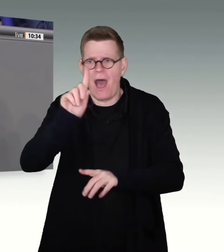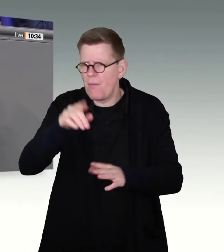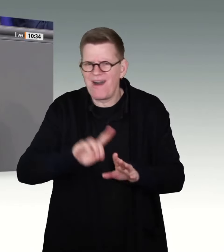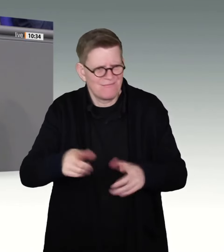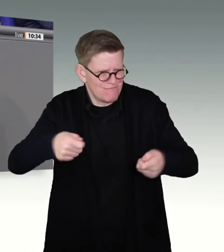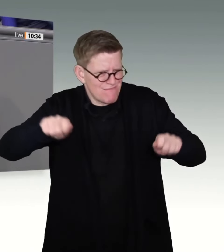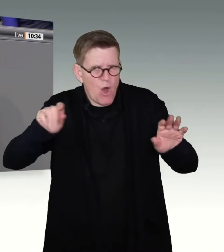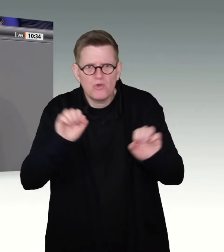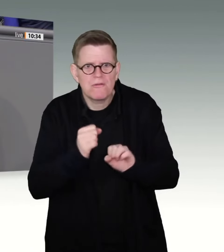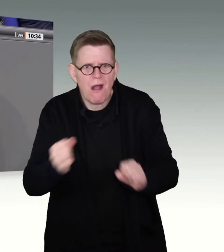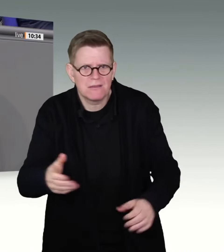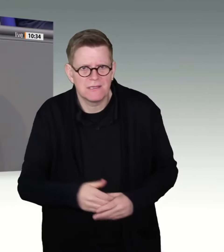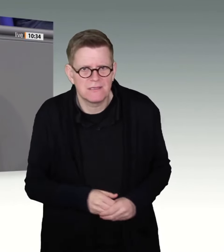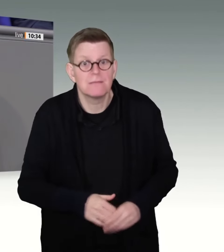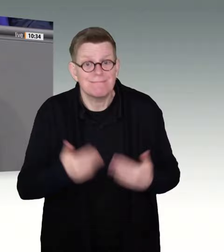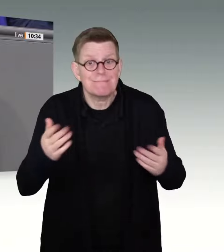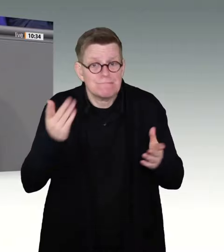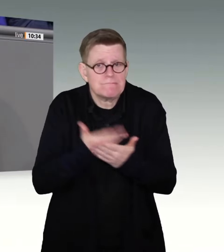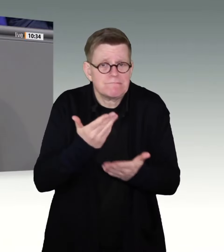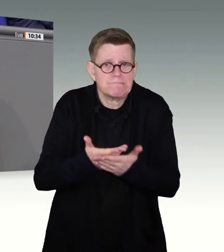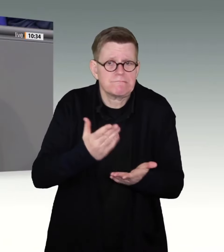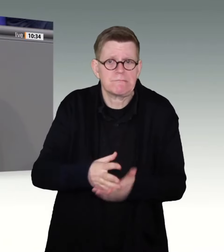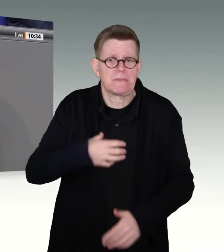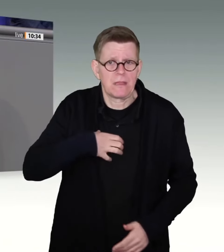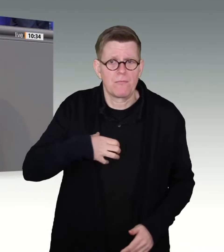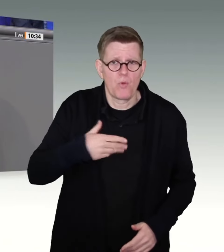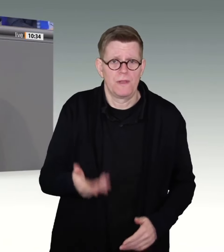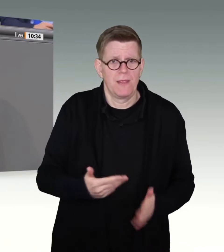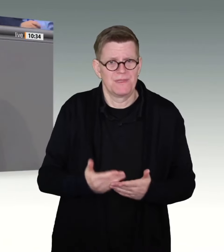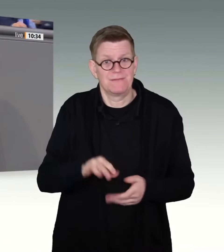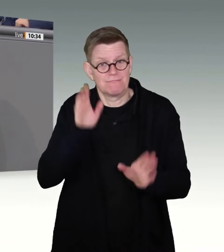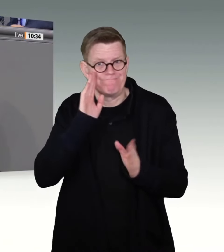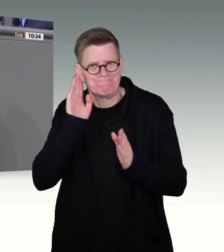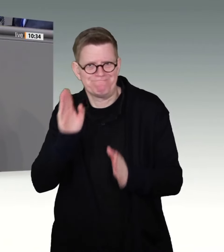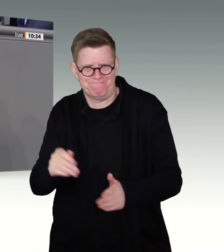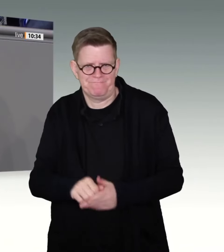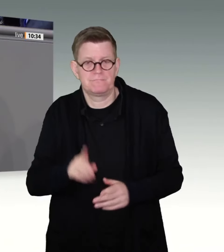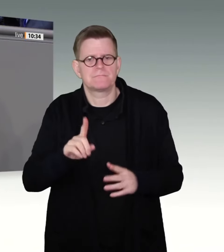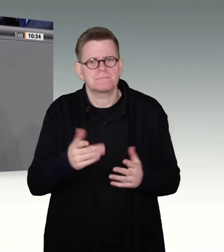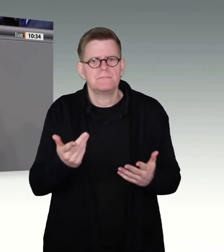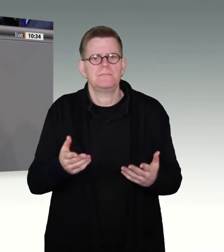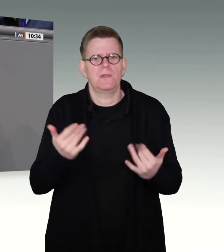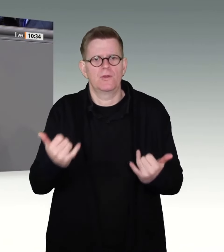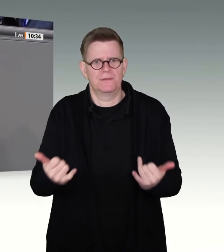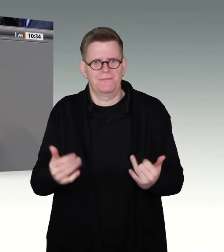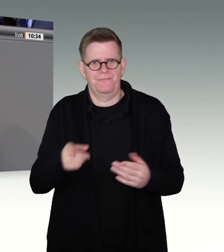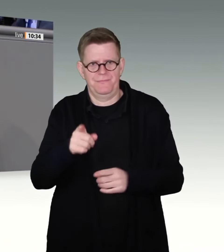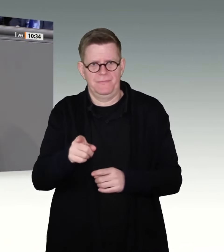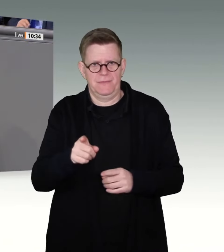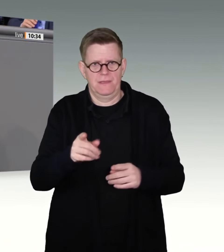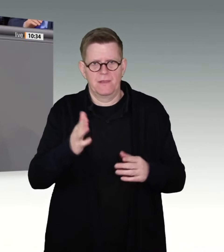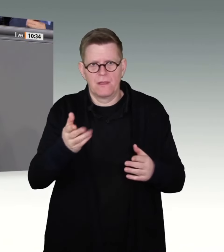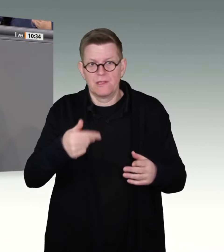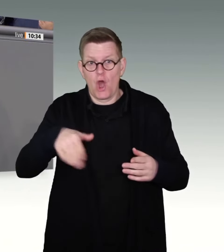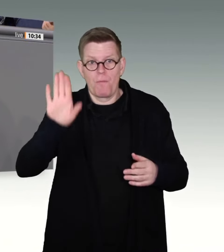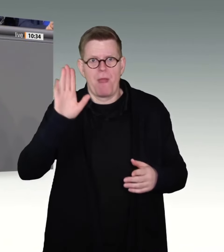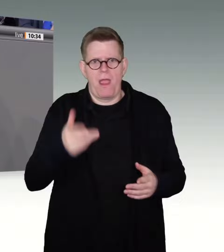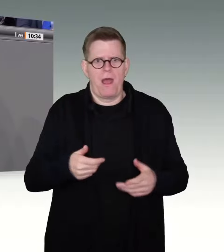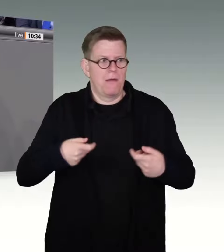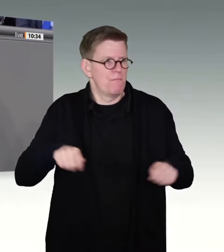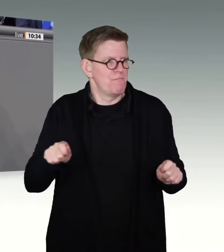Deswegen ist das, was wir tun, deswegen ist das, was wir als Ampel tun, sehr vernünftig, einen nicht allzu guten Entwurf